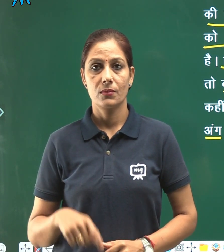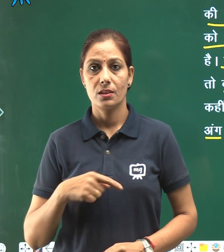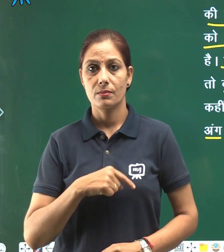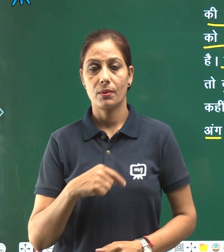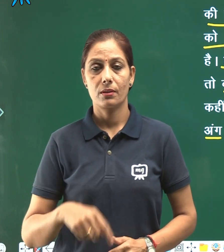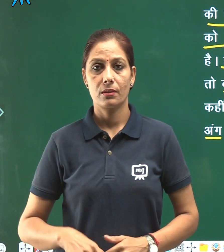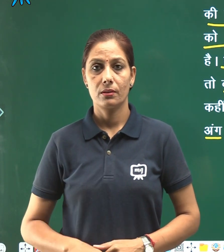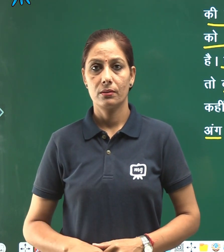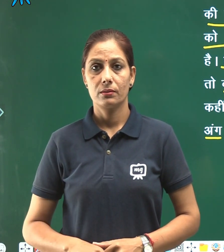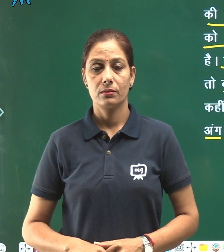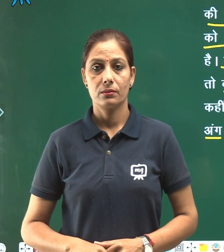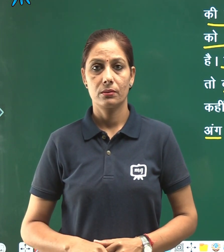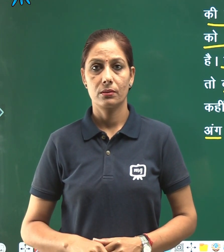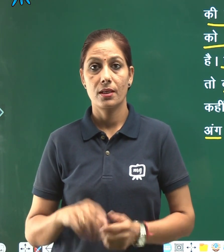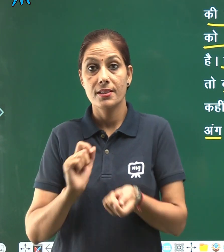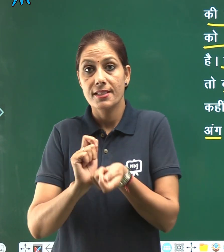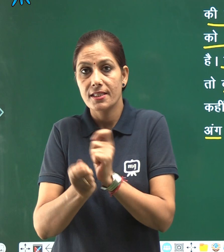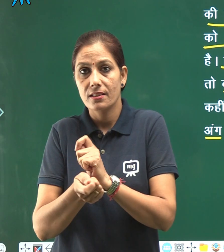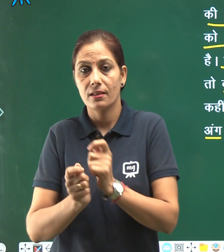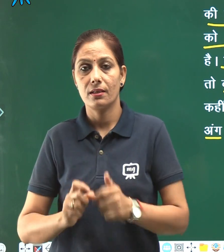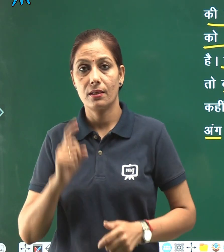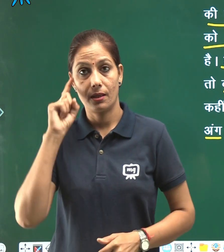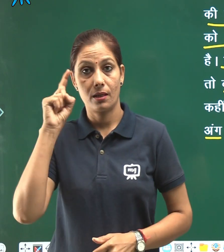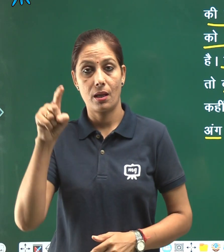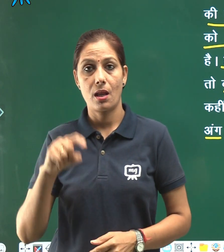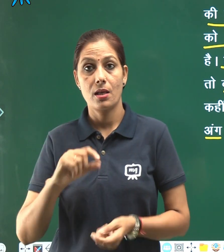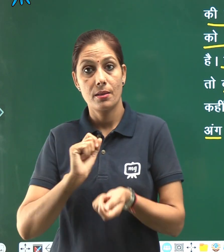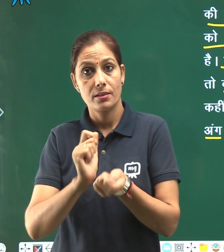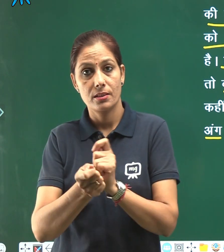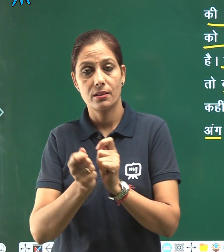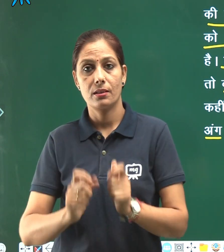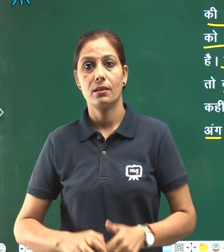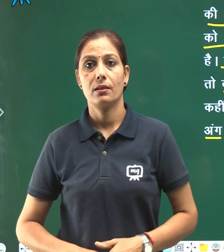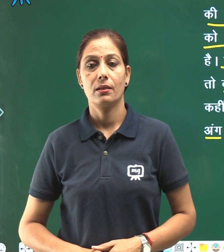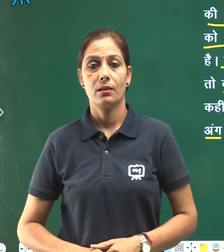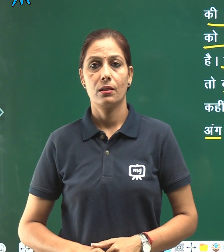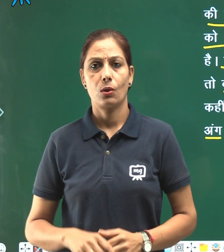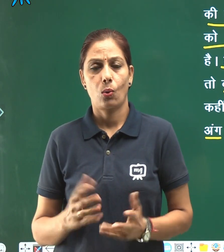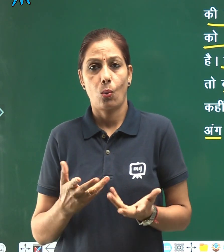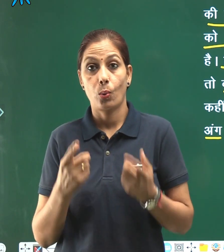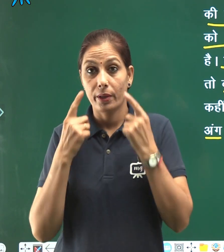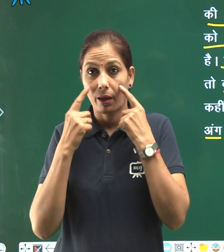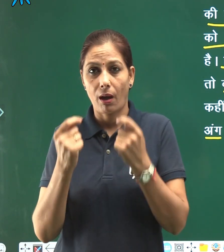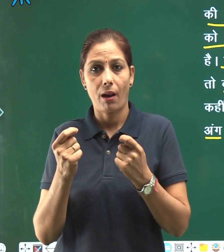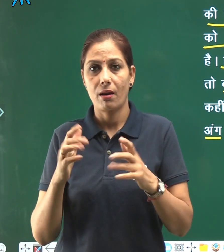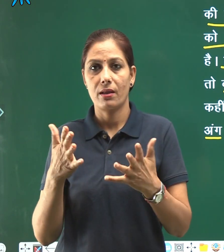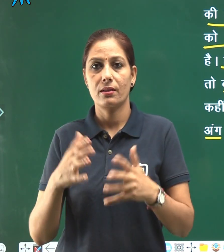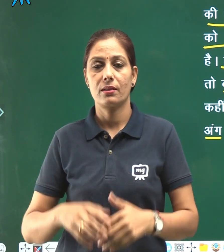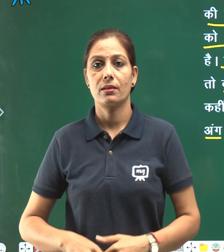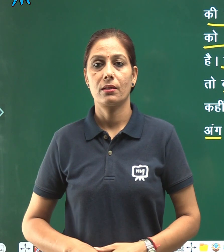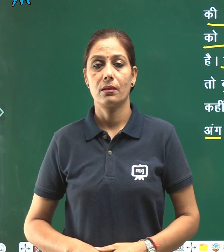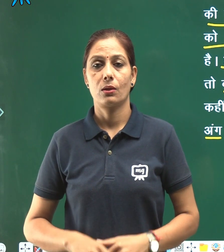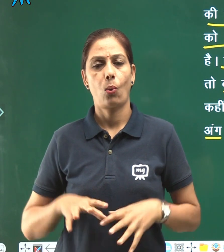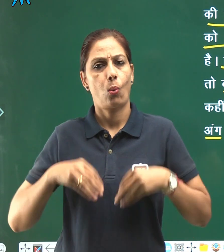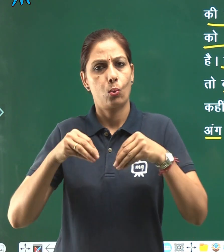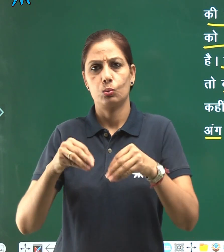इसमें सुधार के लिए, बदलाव के लिए कोई प्रयास नहीं करते, कोई